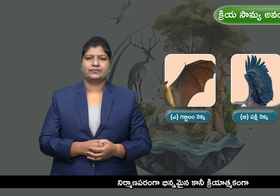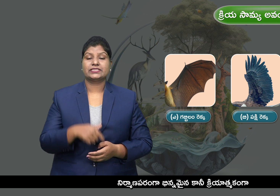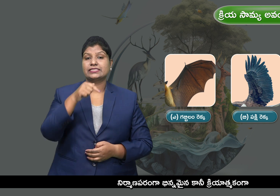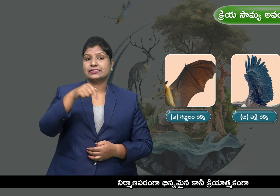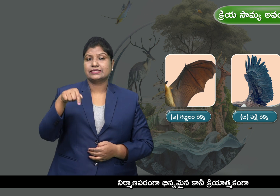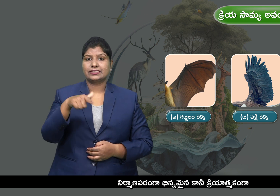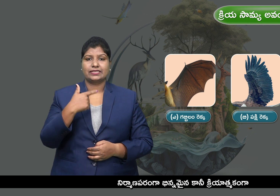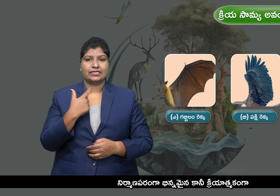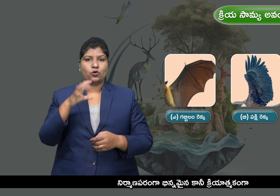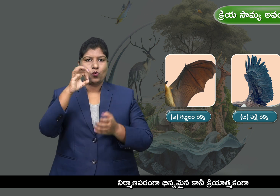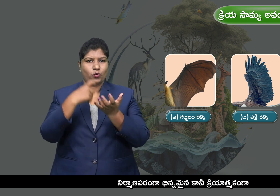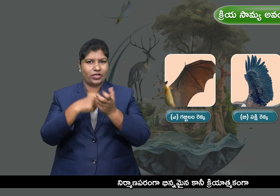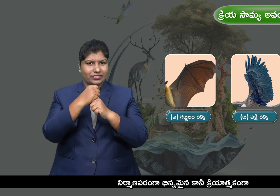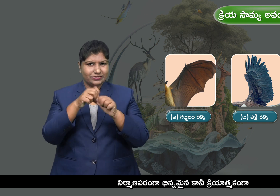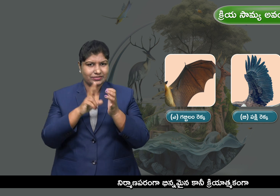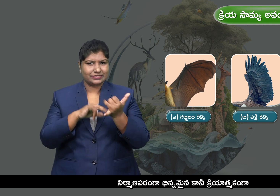నిర్మాణపరంగా భిన్నమైన కానీ క్రియాత్మకంగా